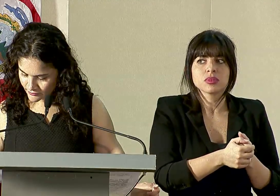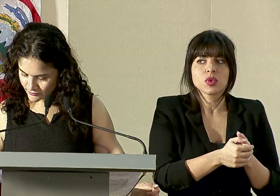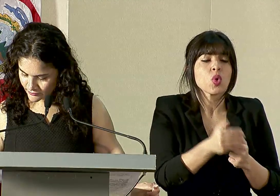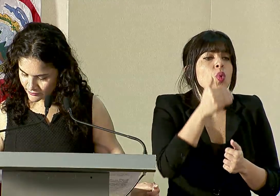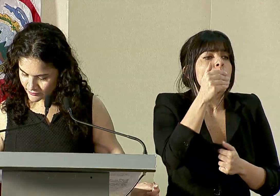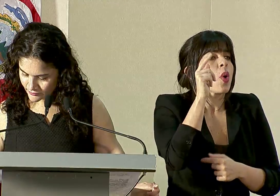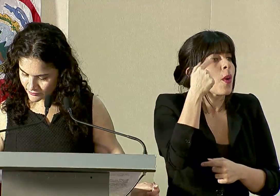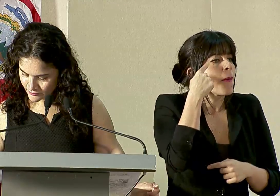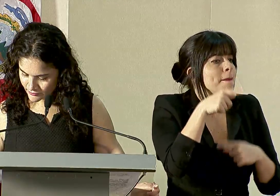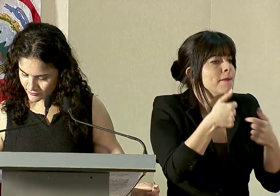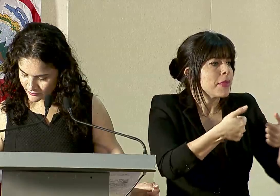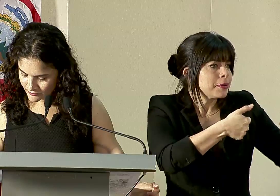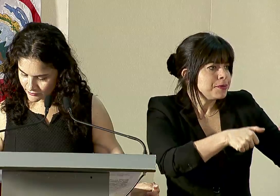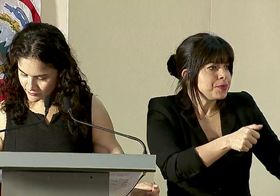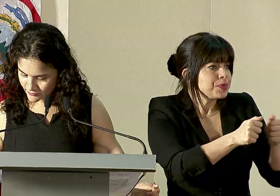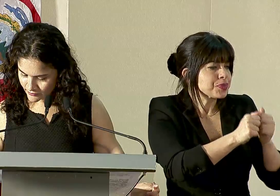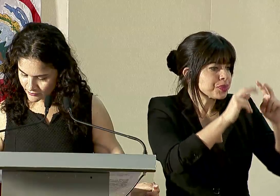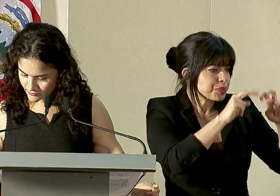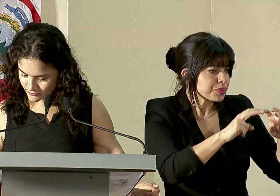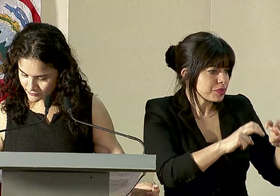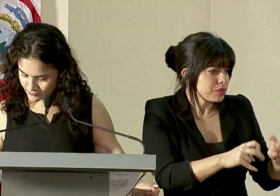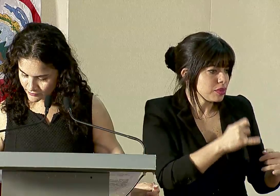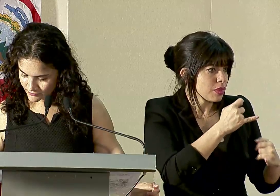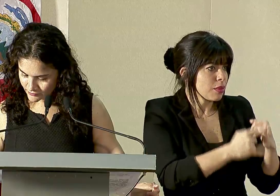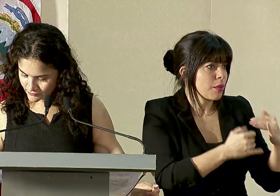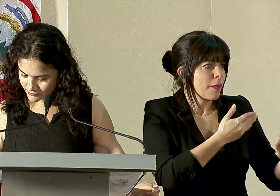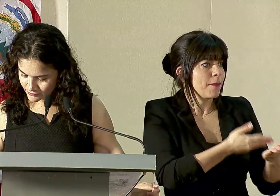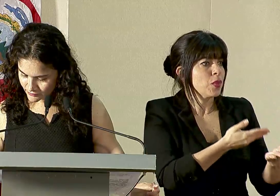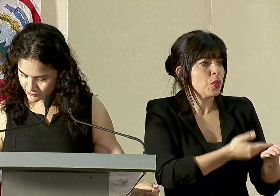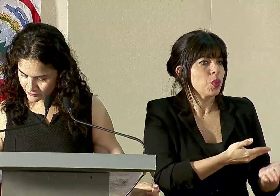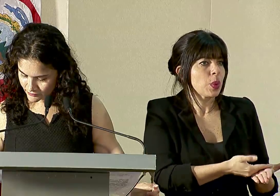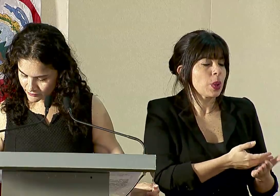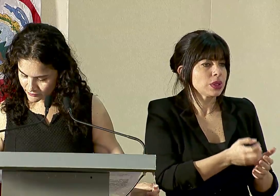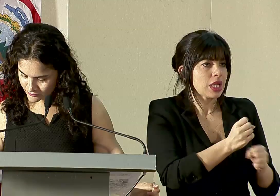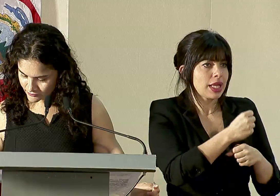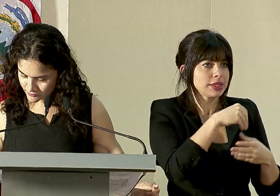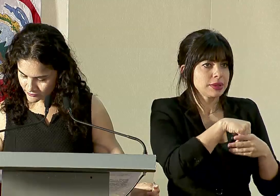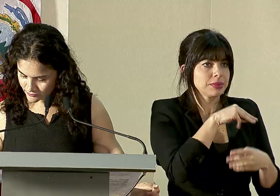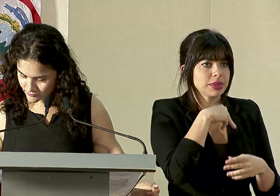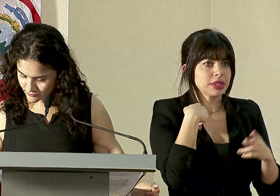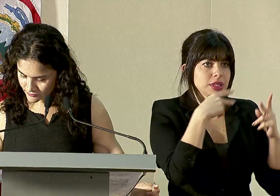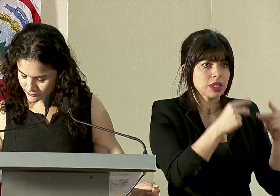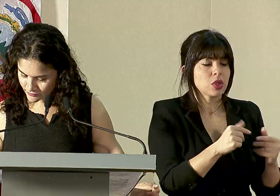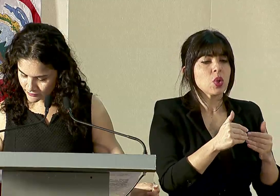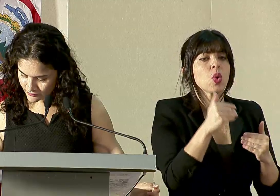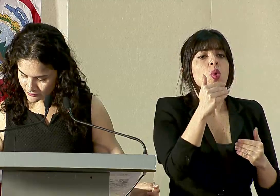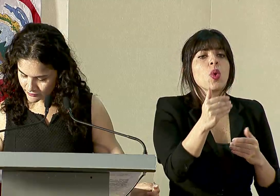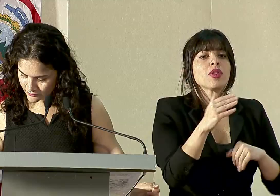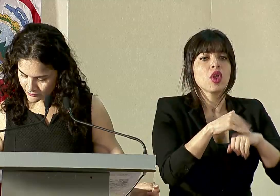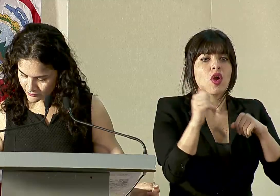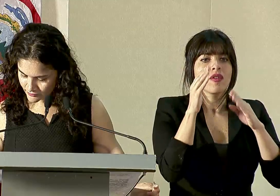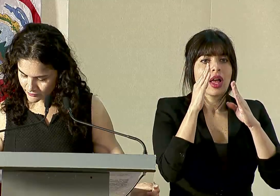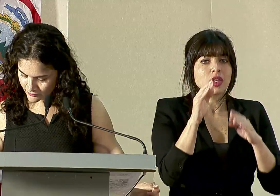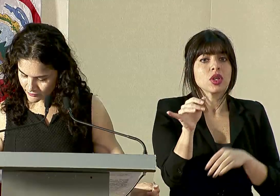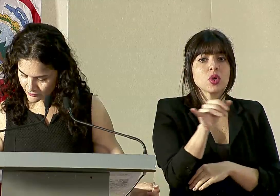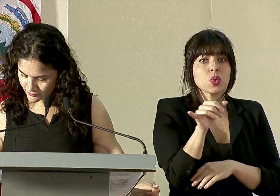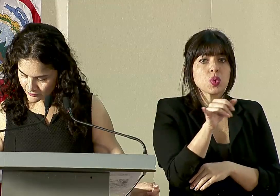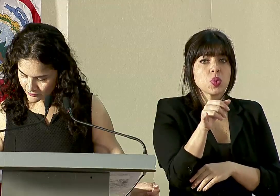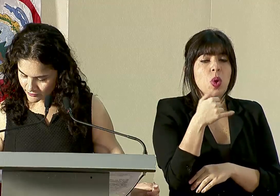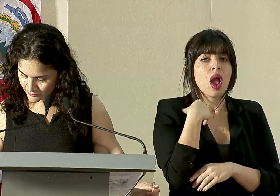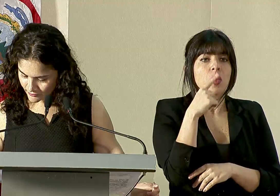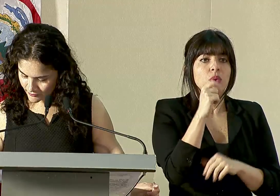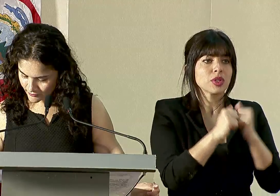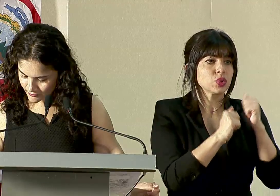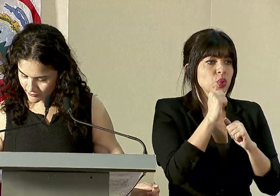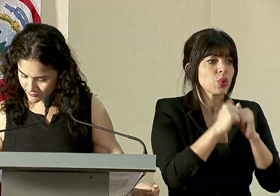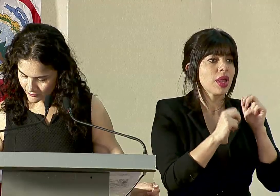cuando el gobierno va a concluir con el análisis de las propuestas que están haciendo en Hacienda y cuando va ser esa convocatoria igual en el tema de infraestructura